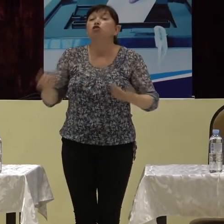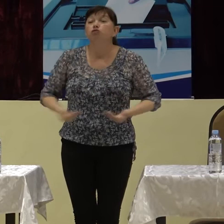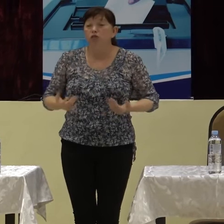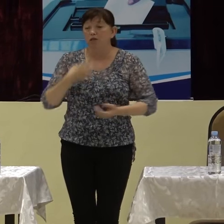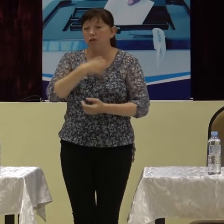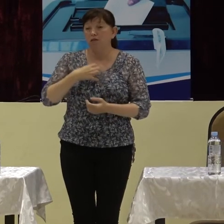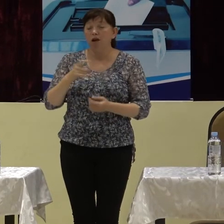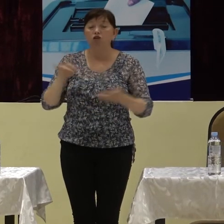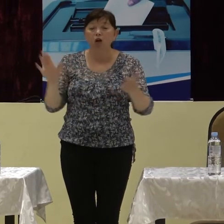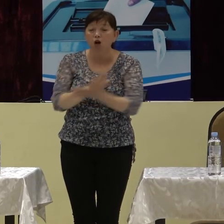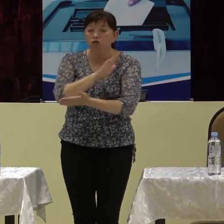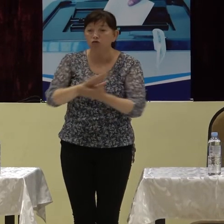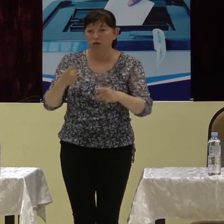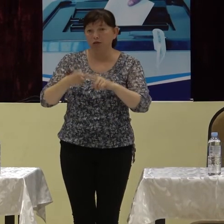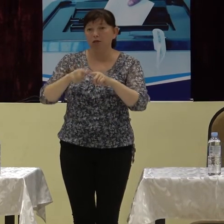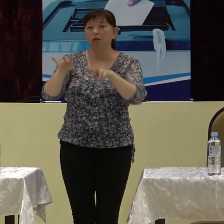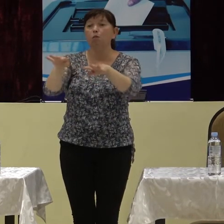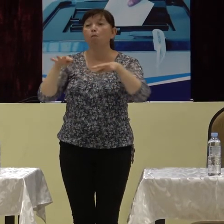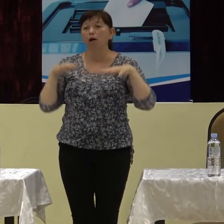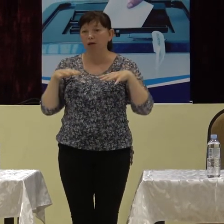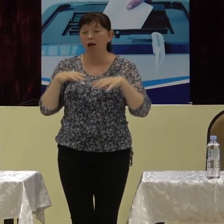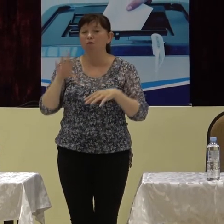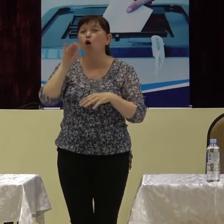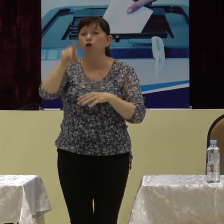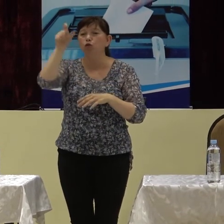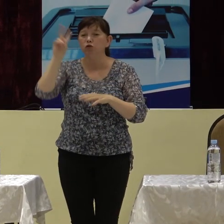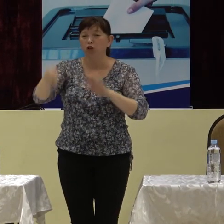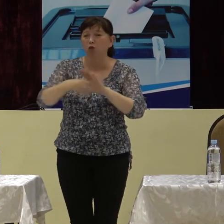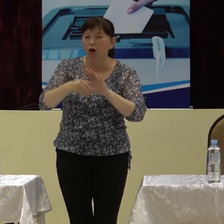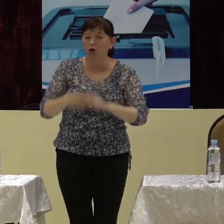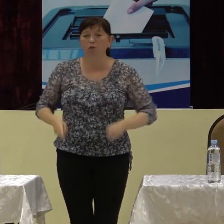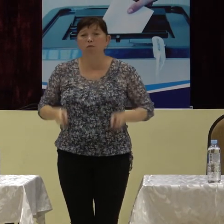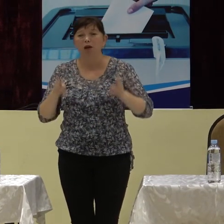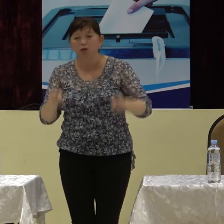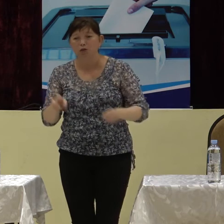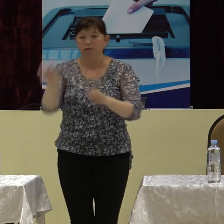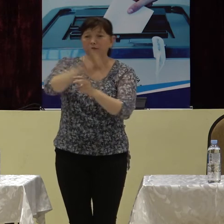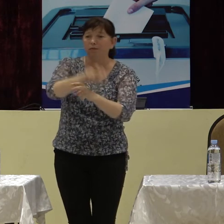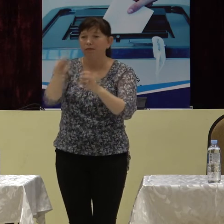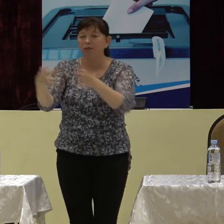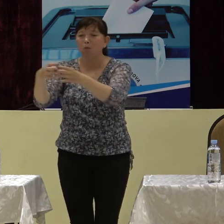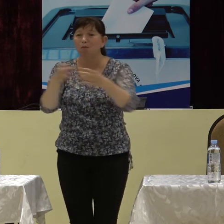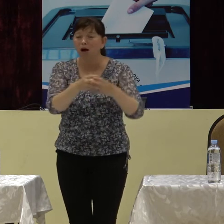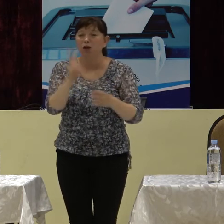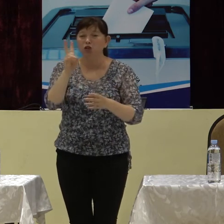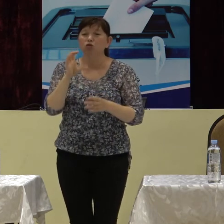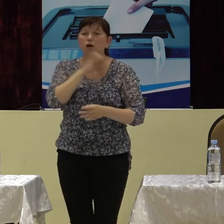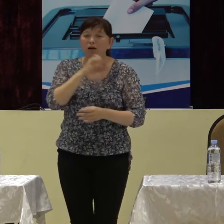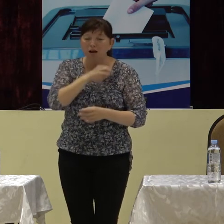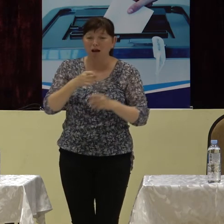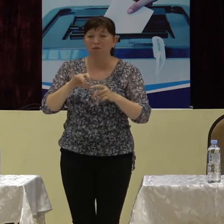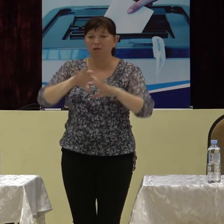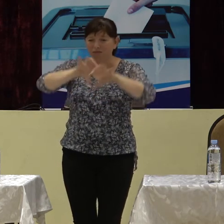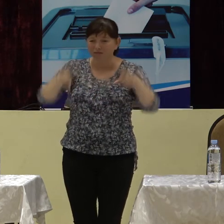să curățim acest parlament de corupți, bandiți, transfugi, cei care au jefuit această